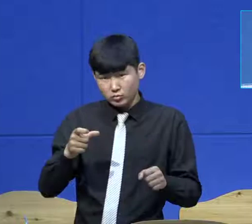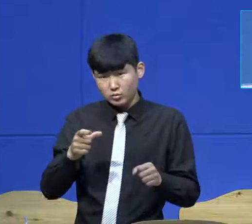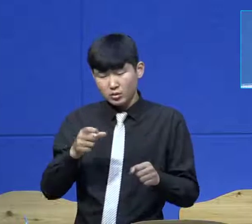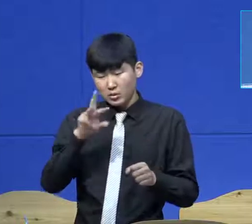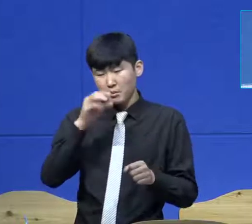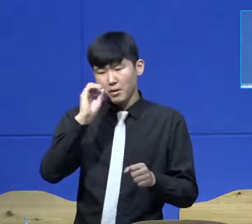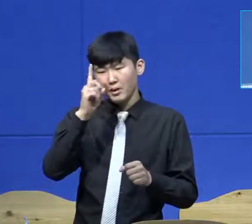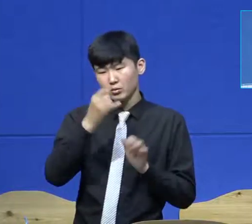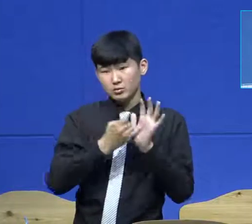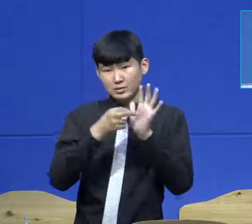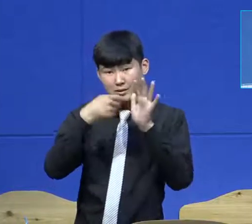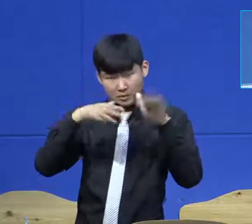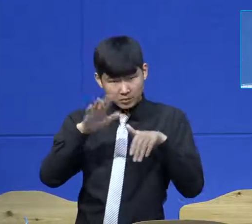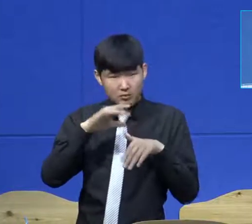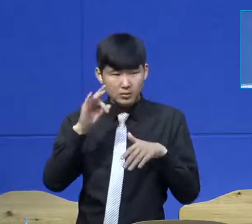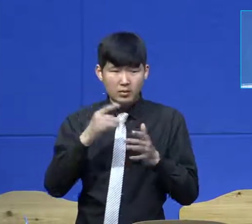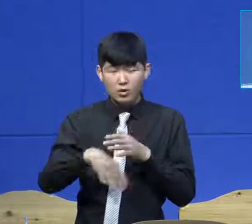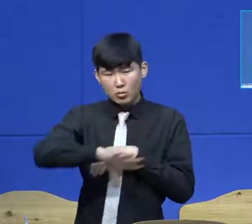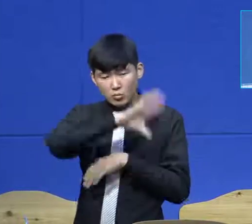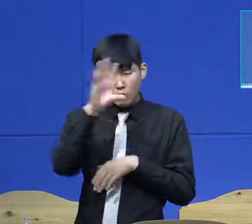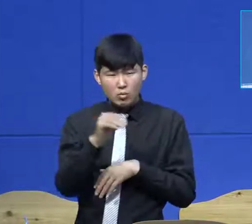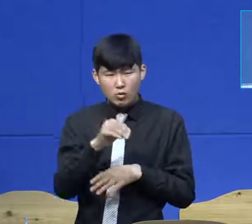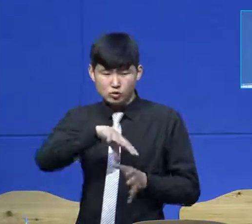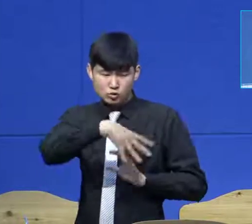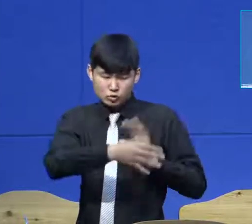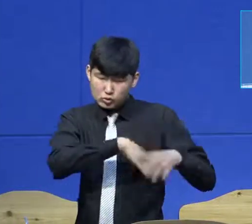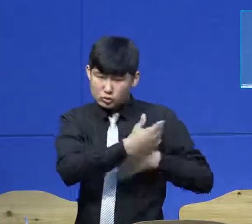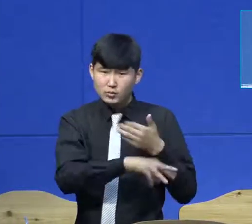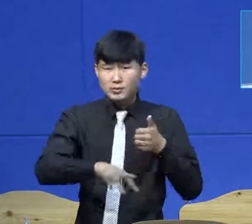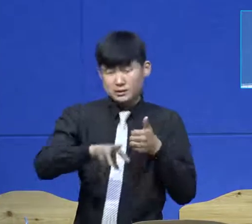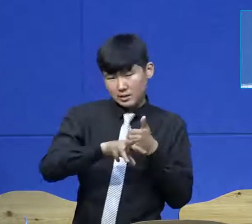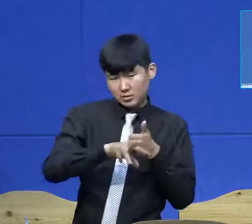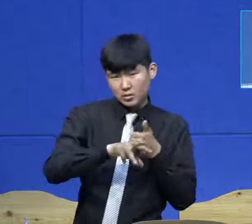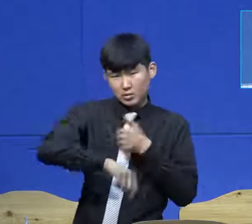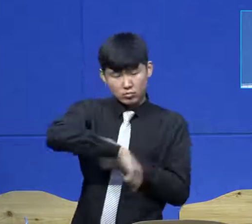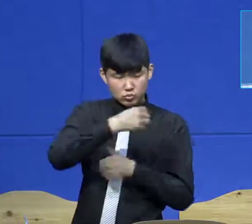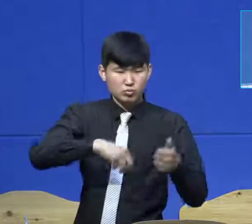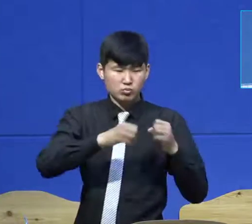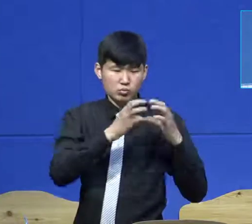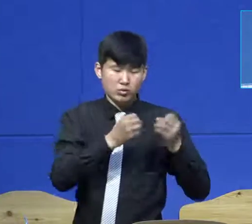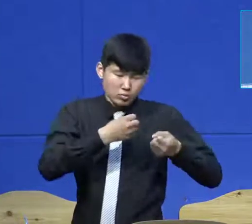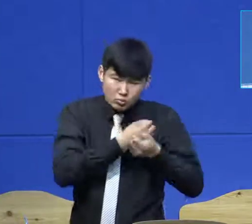16-гийн 15 дээр бүх ертөнцөөр явж сайн мэдээг хамаг бүтээл тунхагд гэсэн.